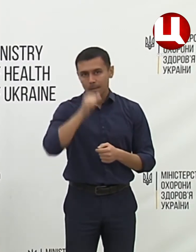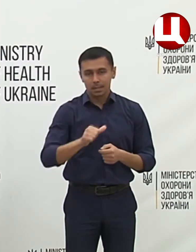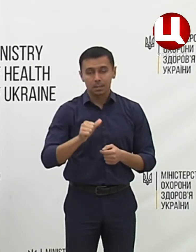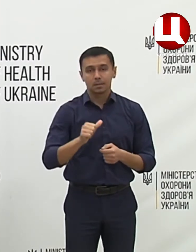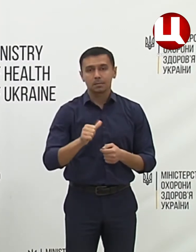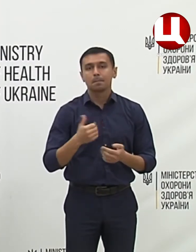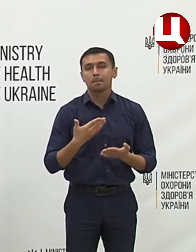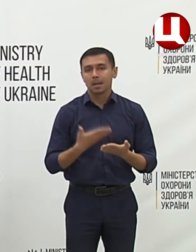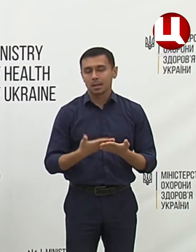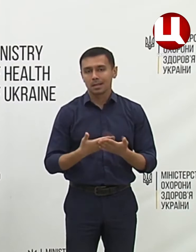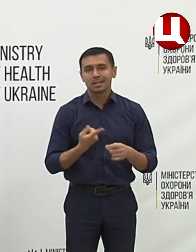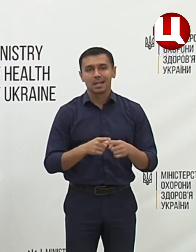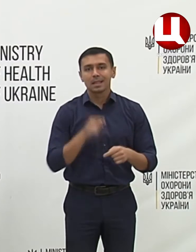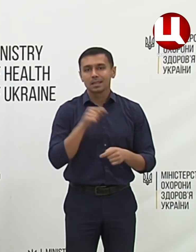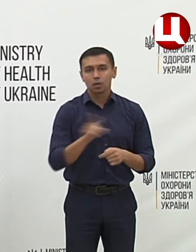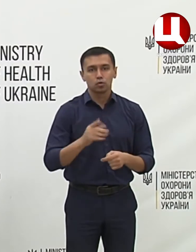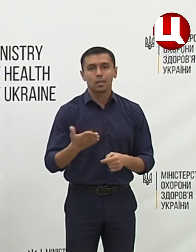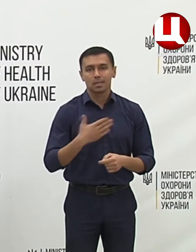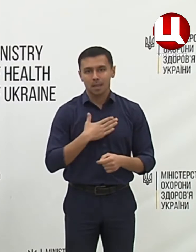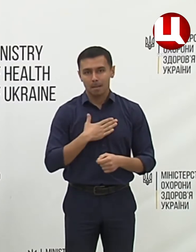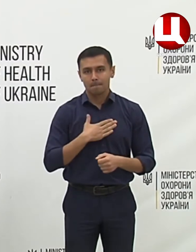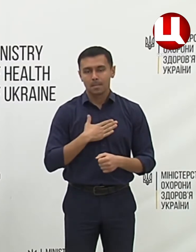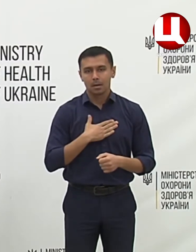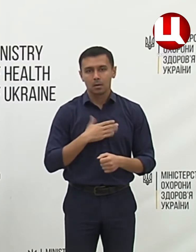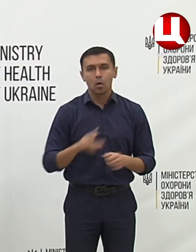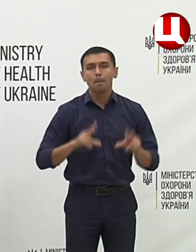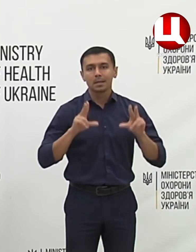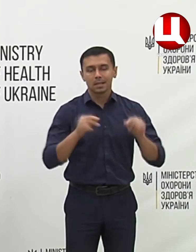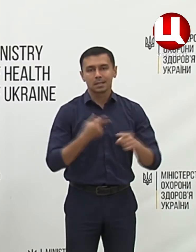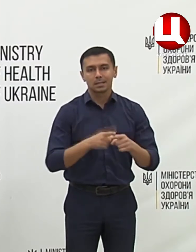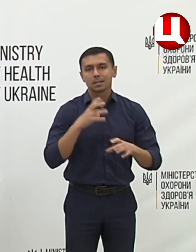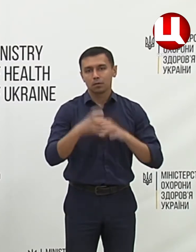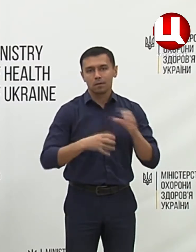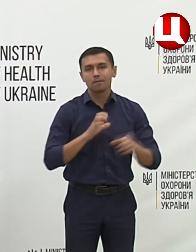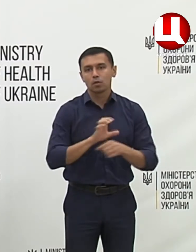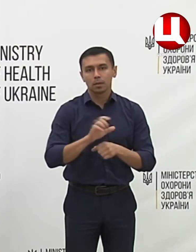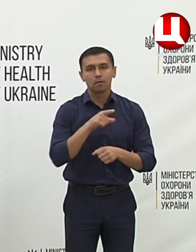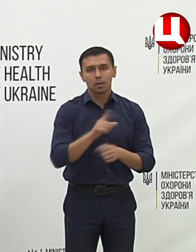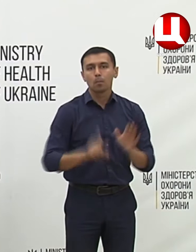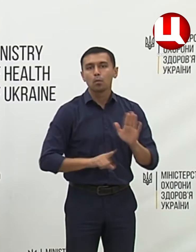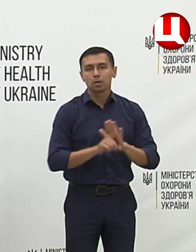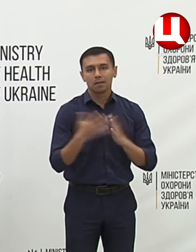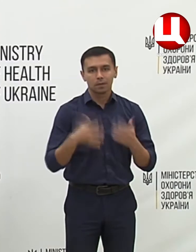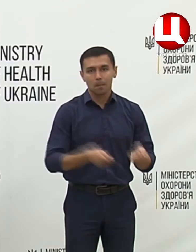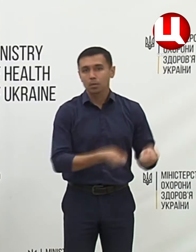Принаймні, це те, що нам обіцяли ці світові виробники. Вони почали